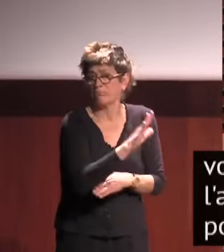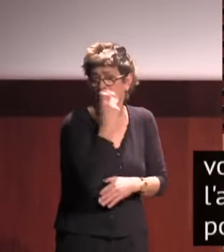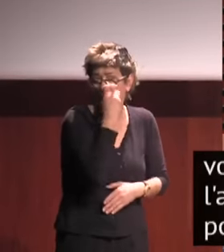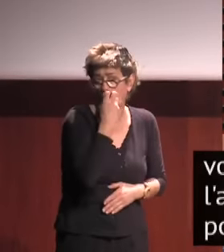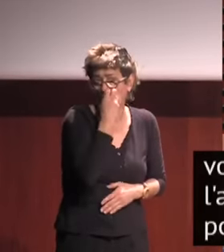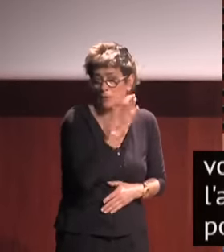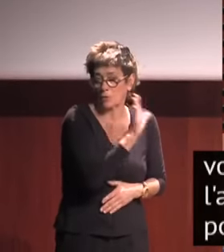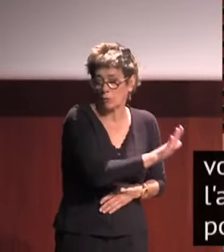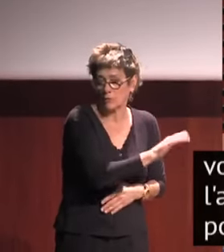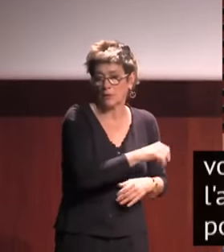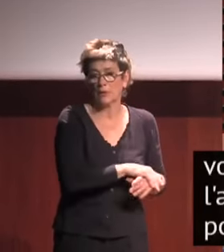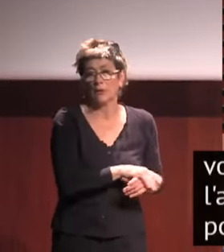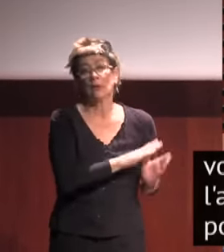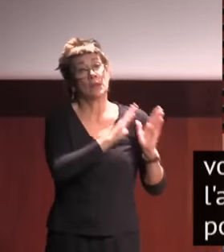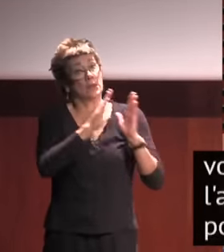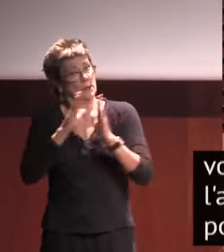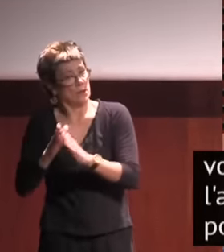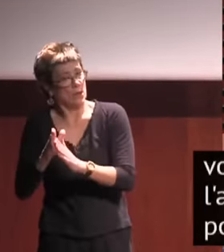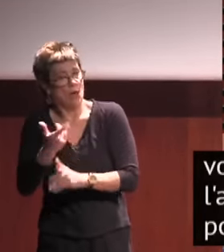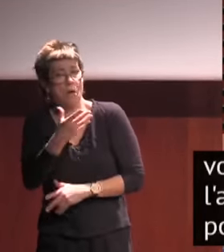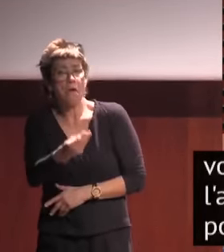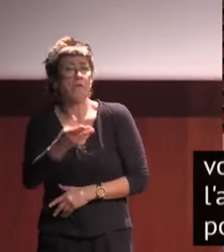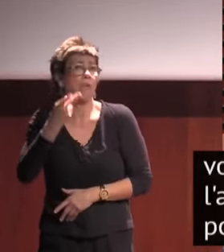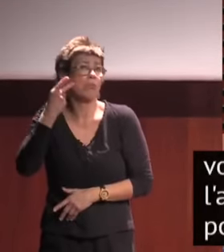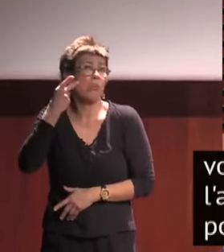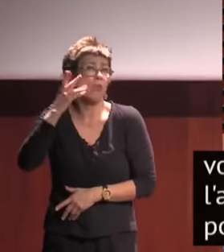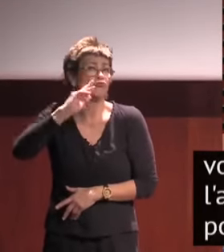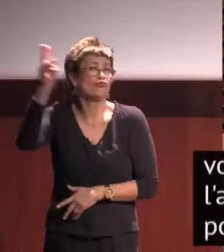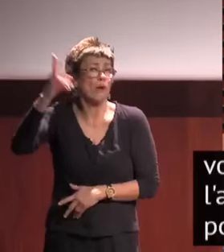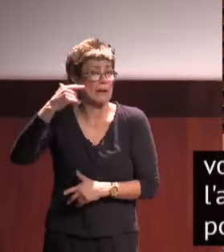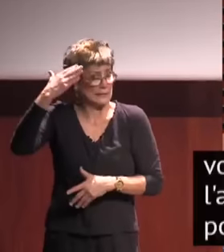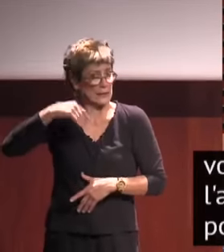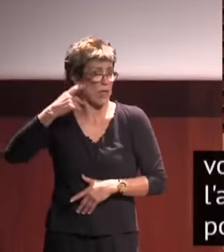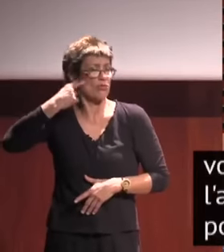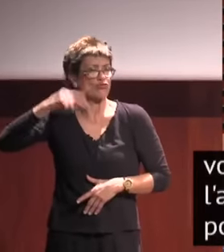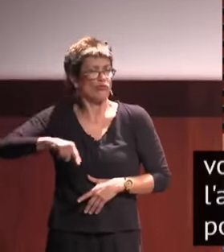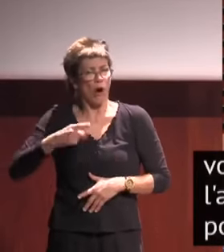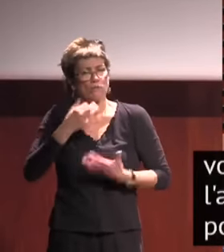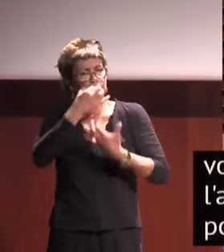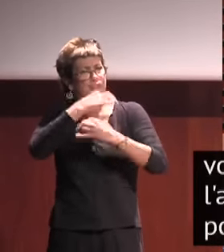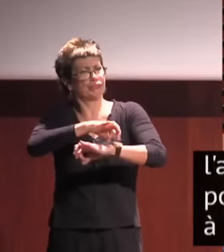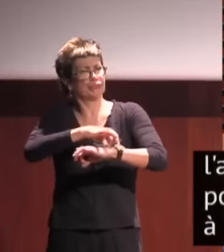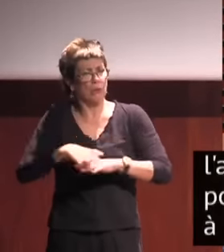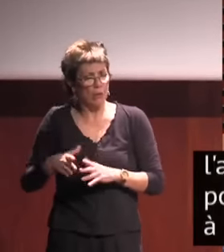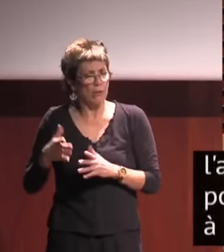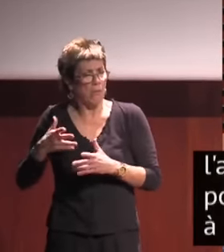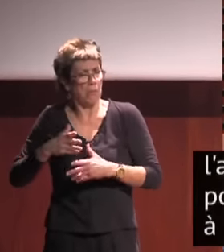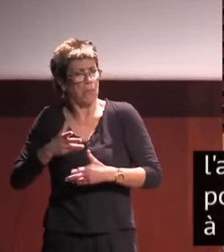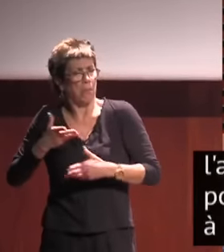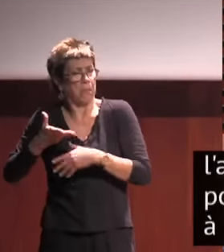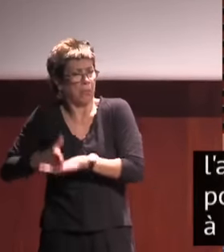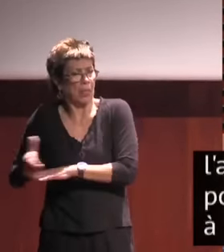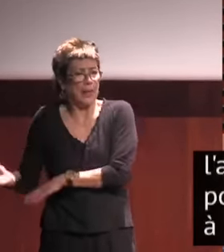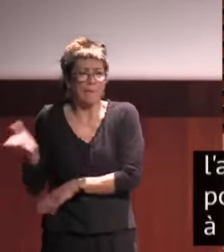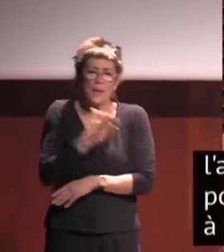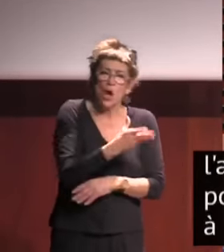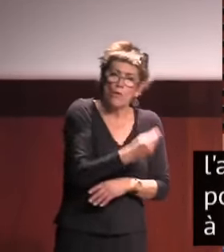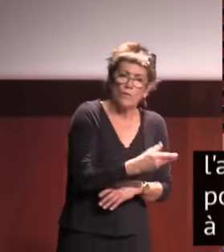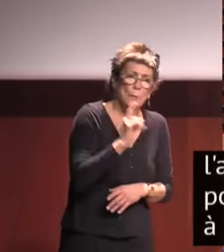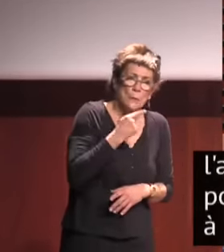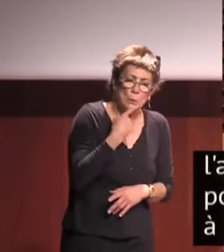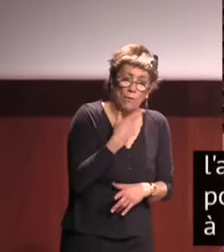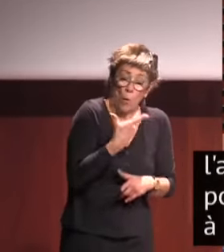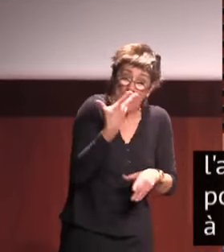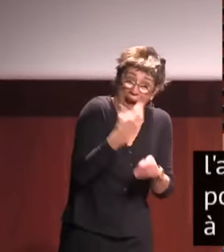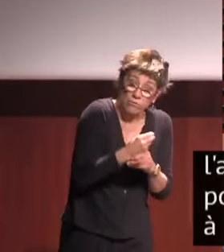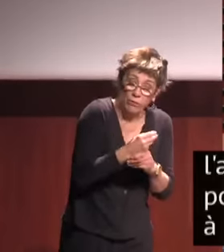l'oralisme. Tandis que les enfants entendants rentrent à l'école en sachant déjà parler vocalement, les enfants sourds sont contraints à apprendre une langue